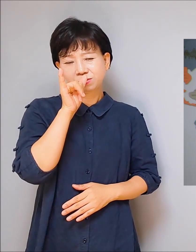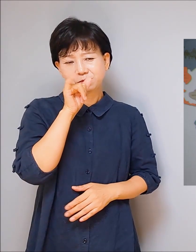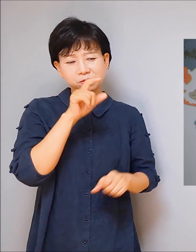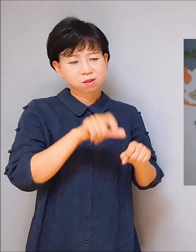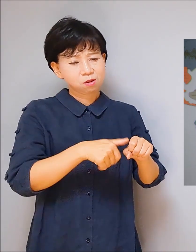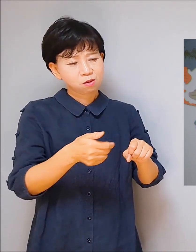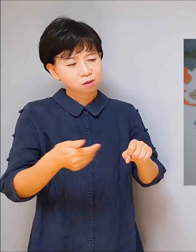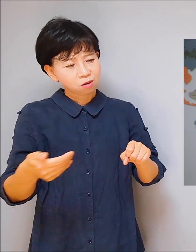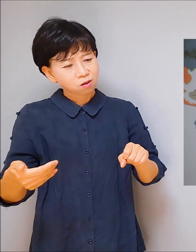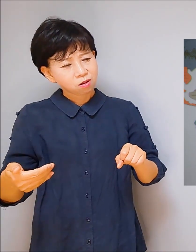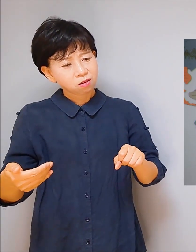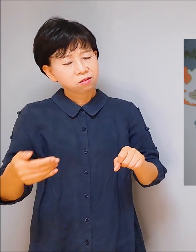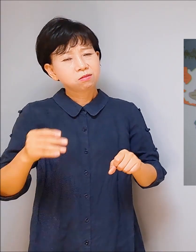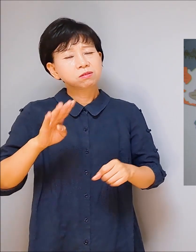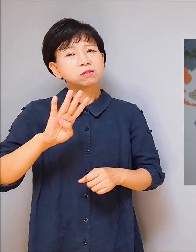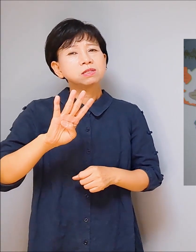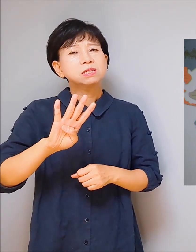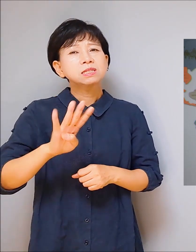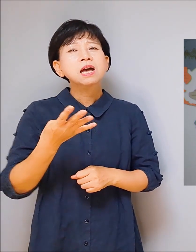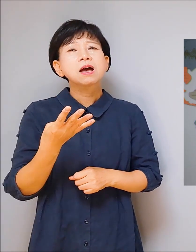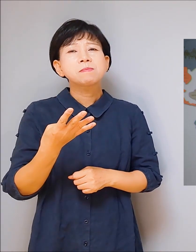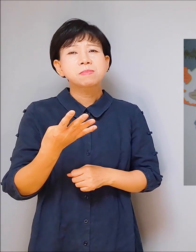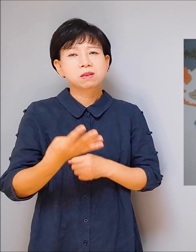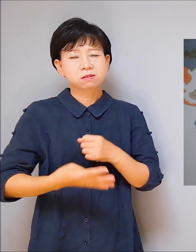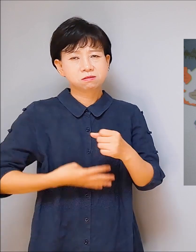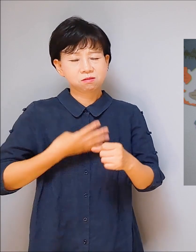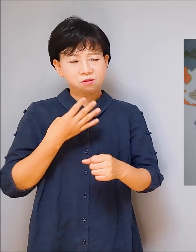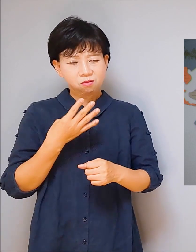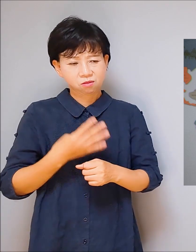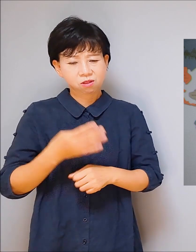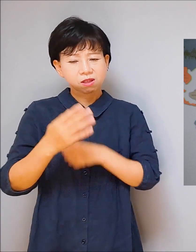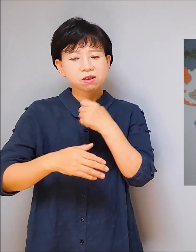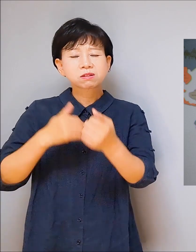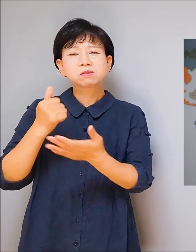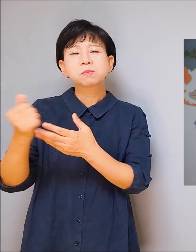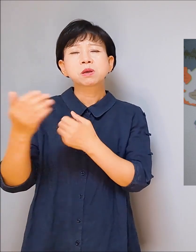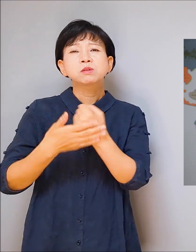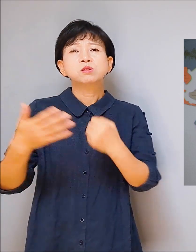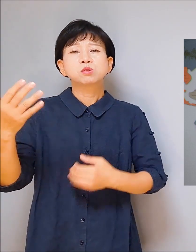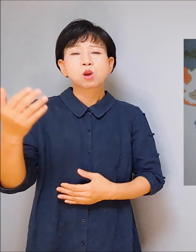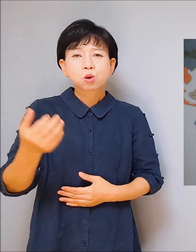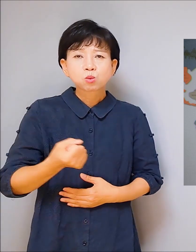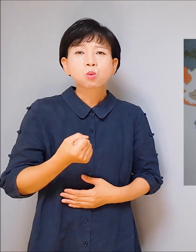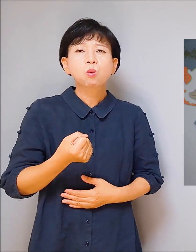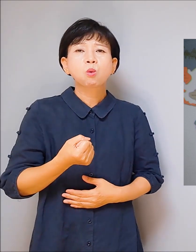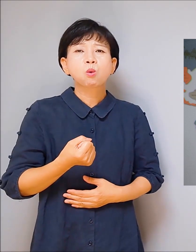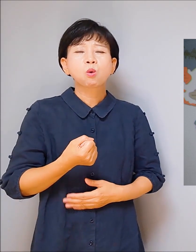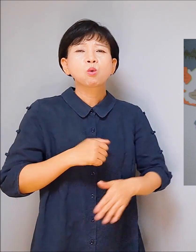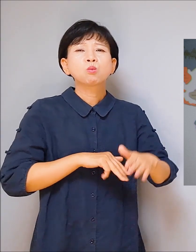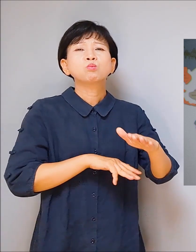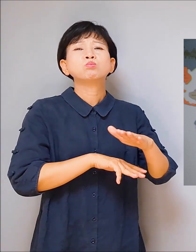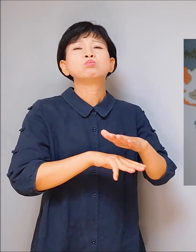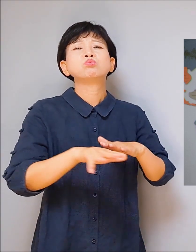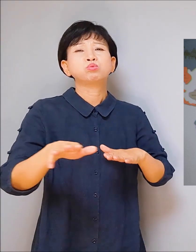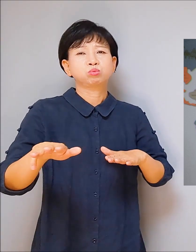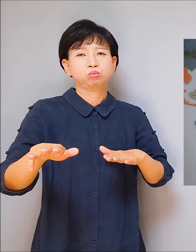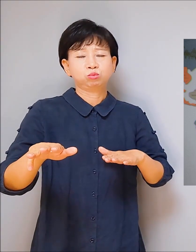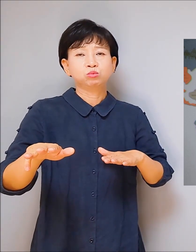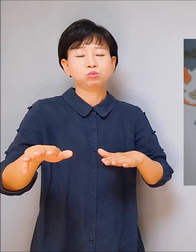몇백 년이지요. 그런데 하나님의 은혜로 이스라엘 백성들이 애굽을 나오게 되죠.